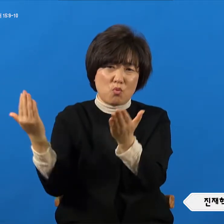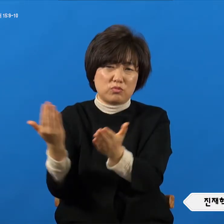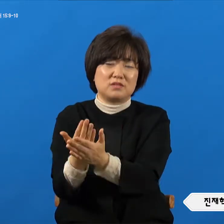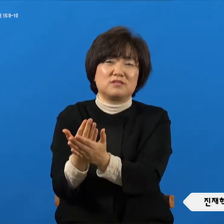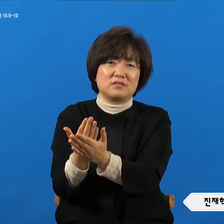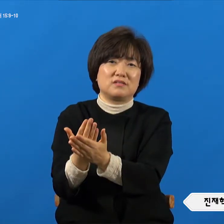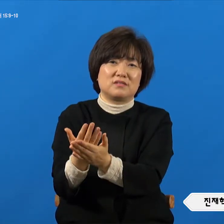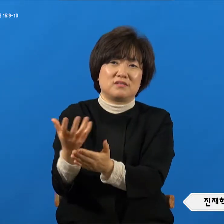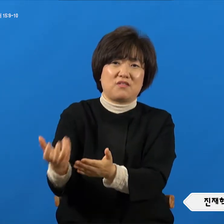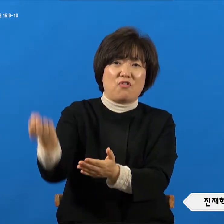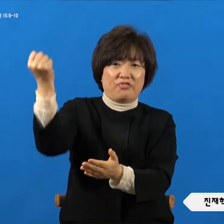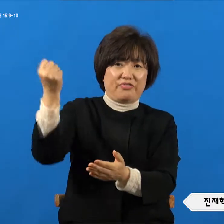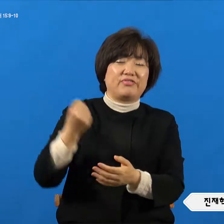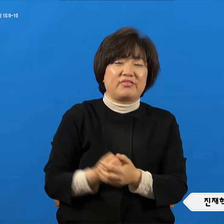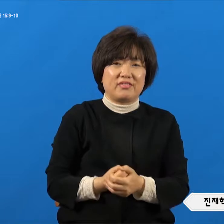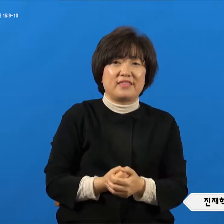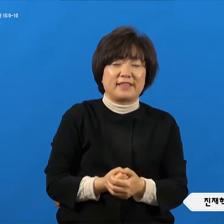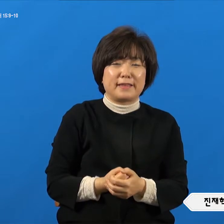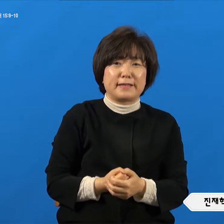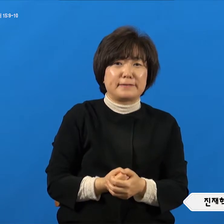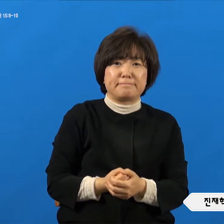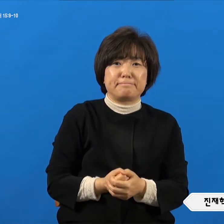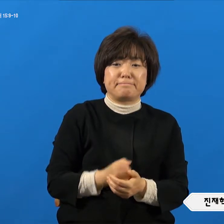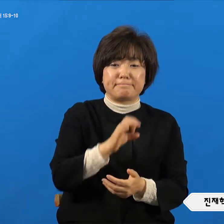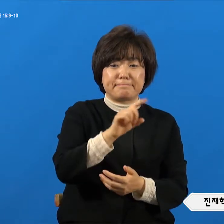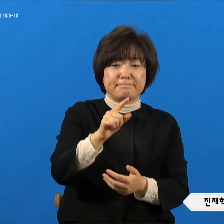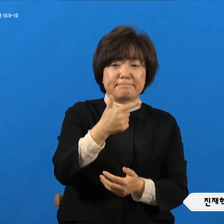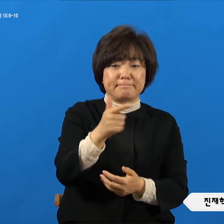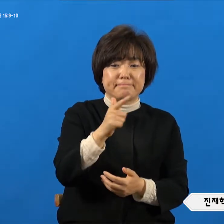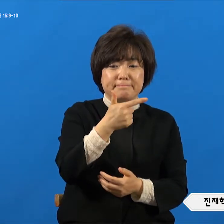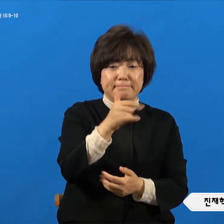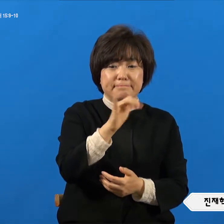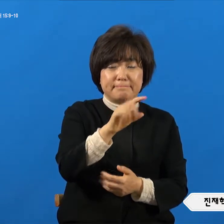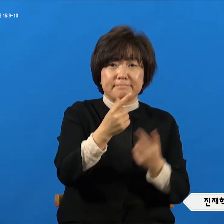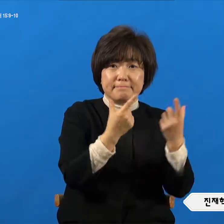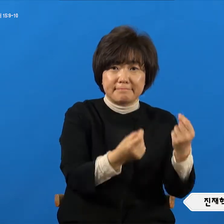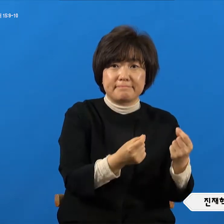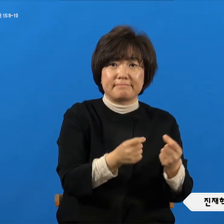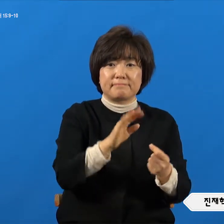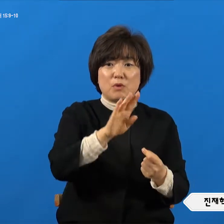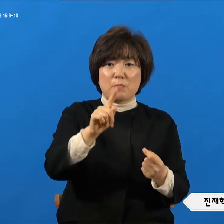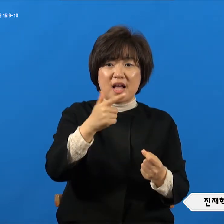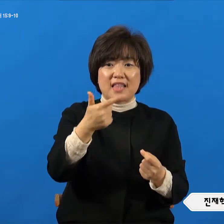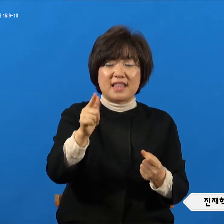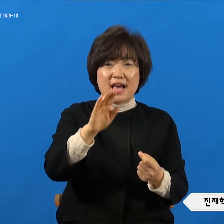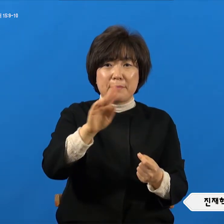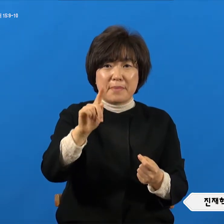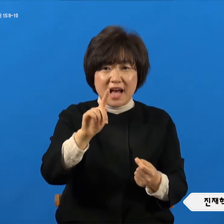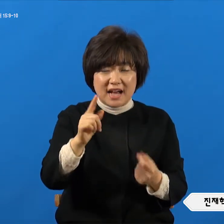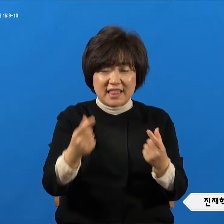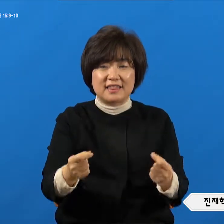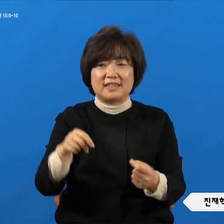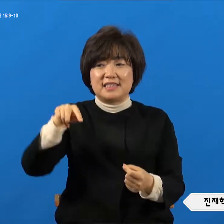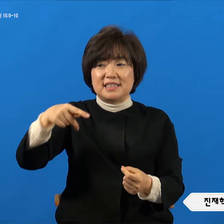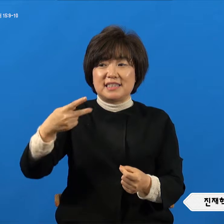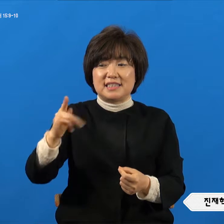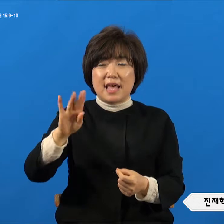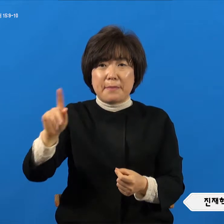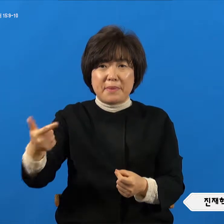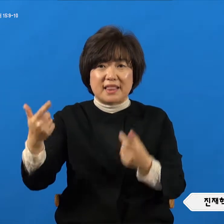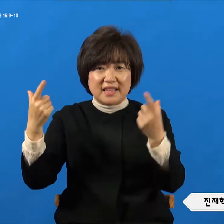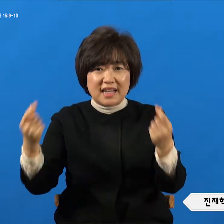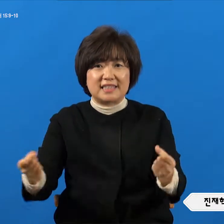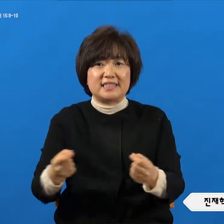모든 것이었습니다. 아나니아 같은, 바나바 같은, 스데바 같은,